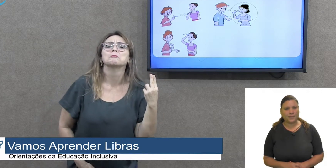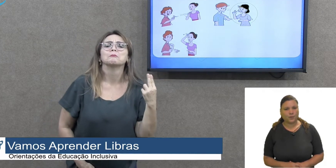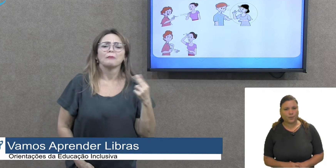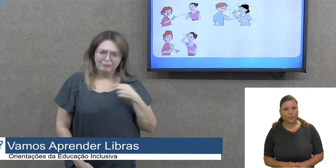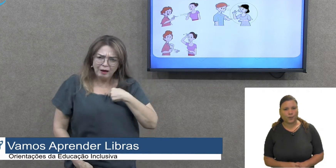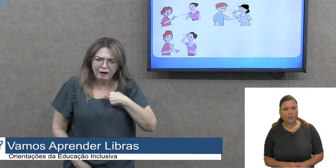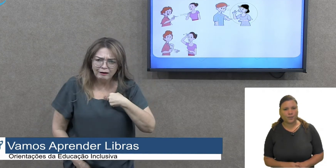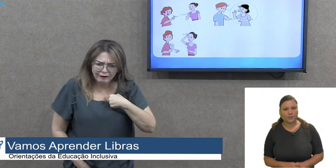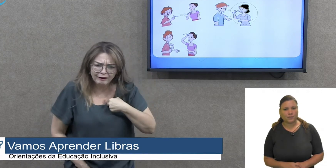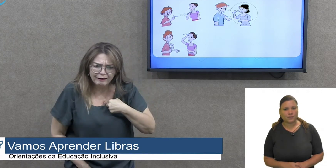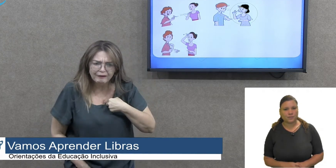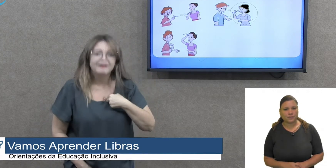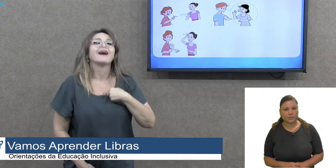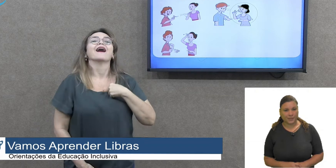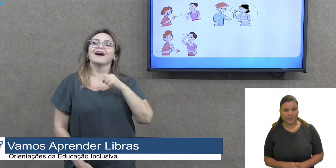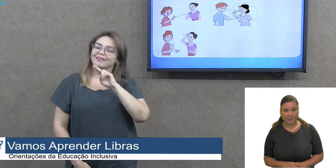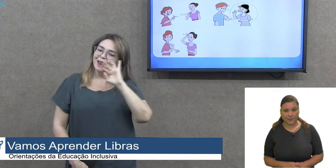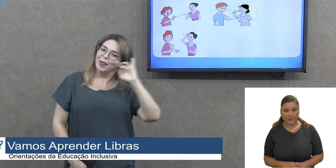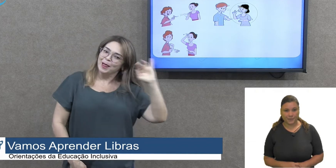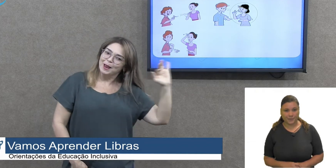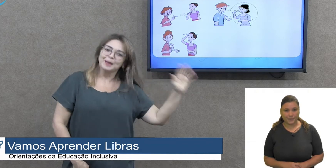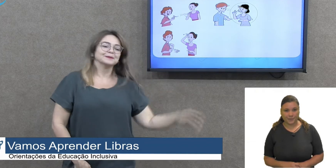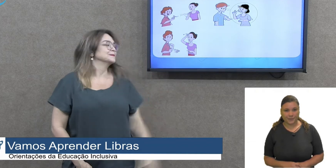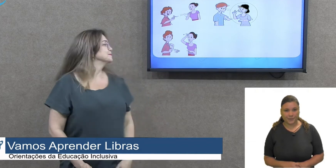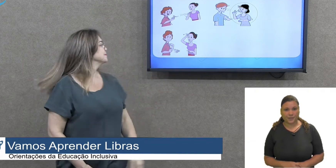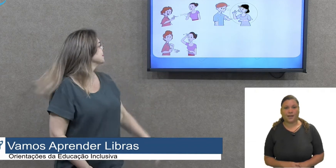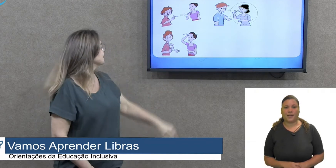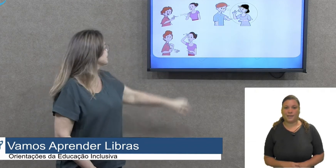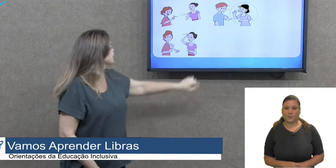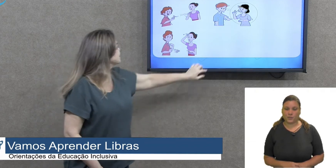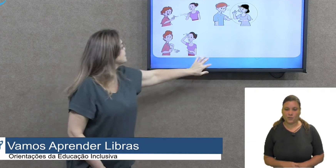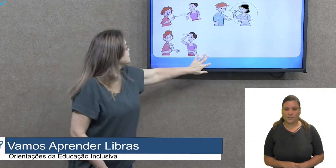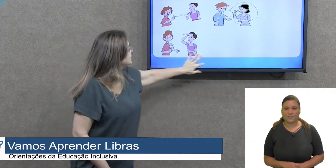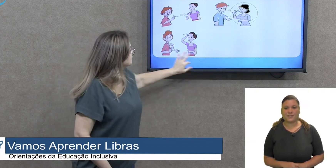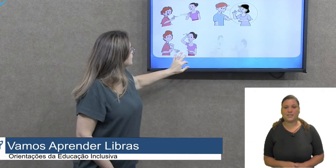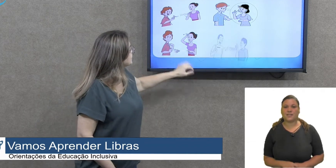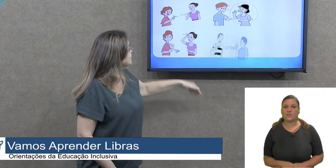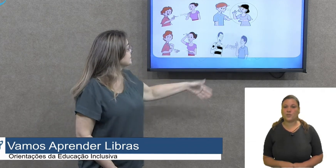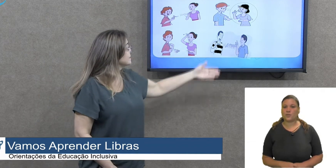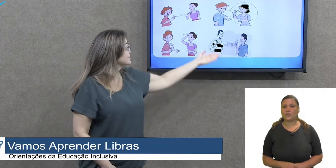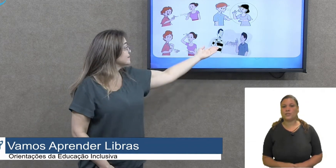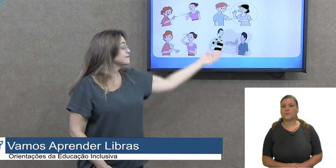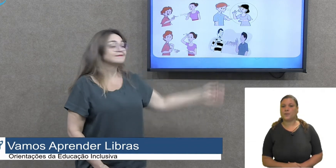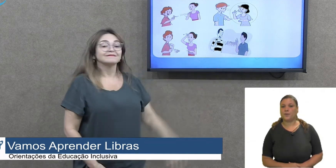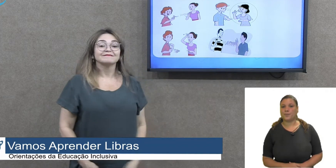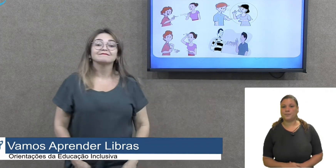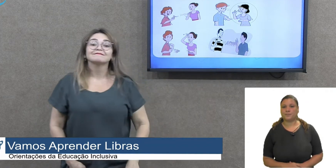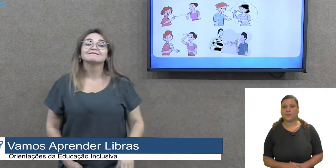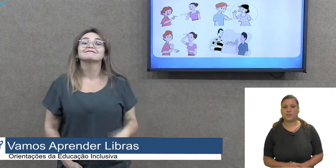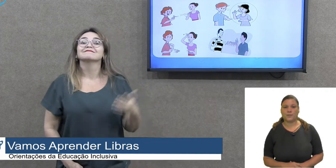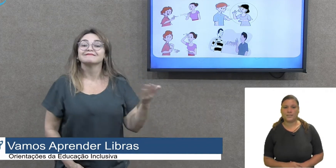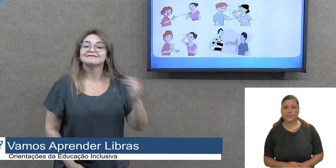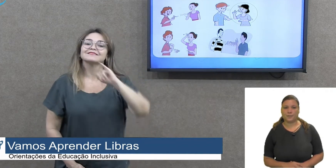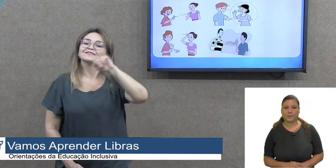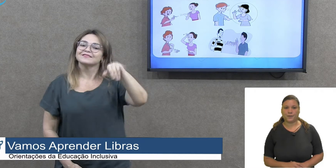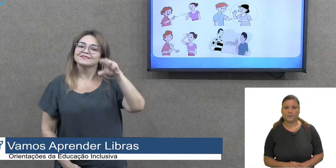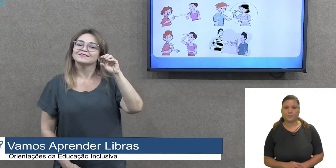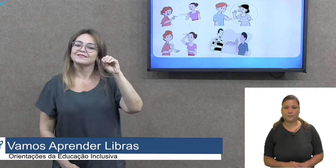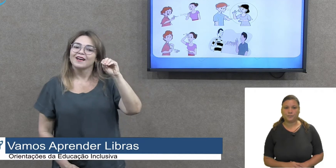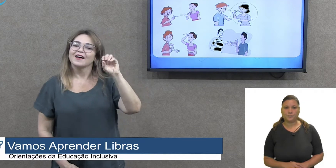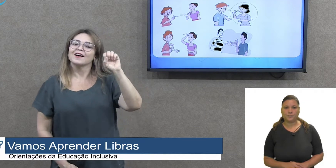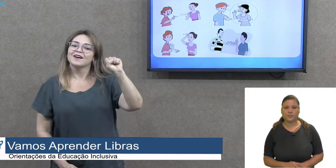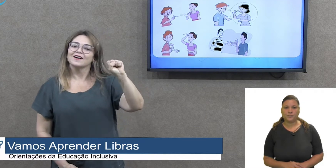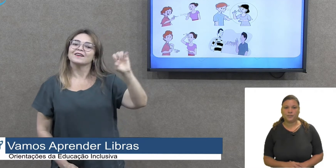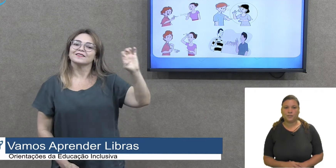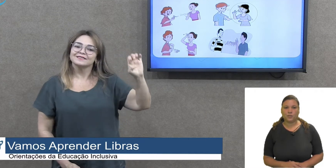Você aprendeu meu nome? Aprendeu? Aí a pessoa vai fazer a datilologia do nome. Olha um exemplo, olha.